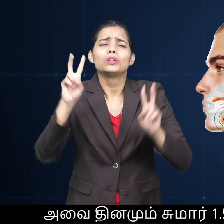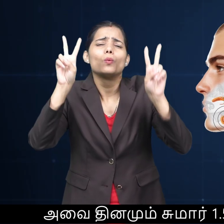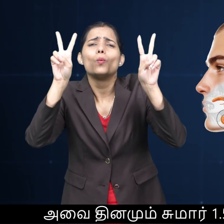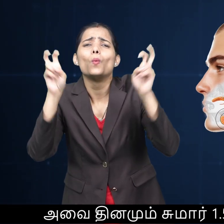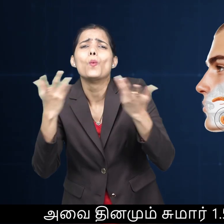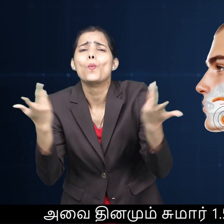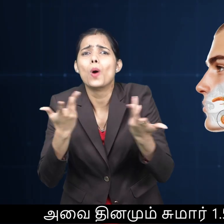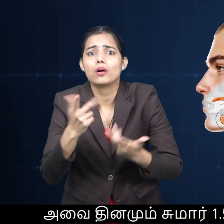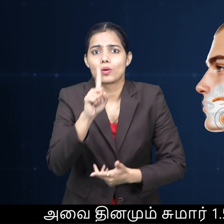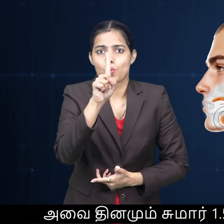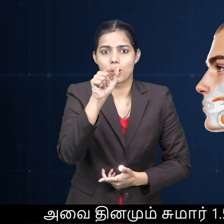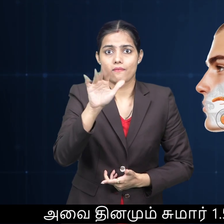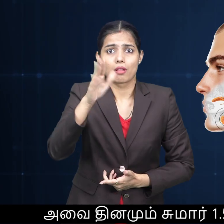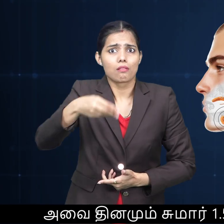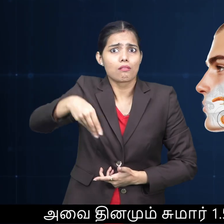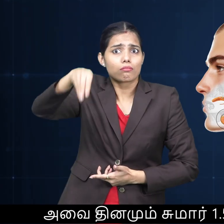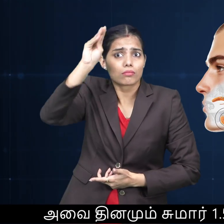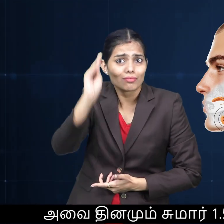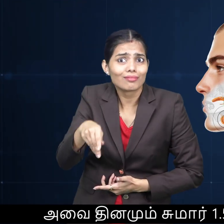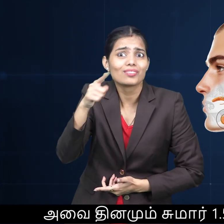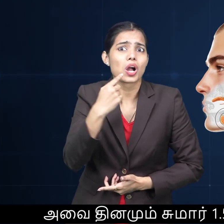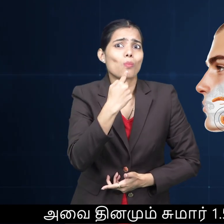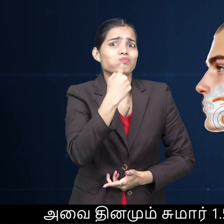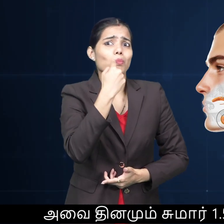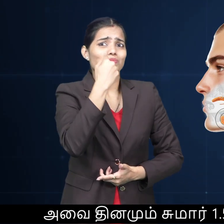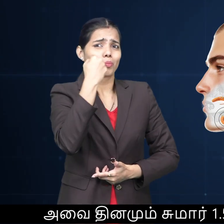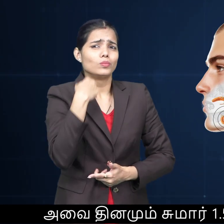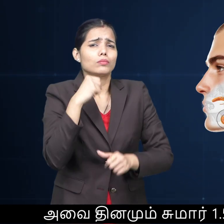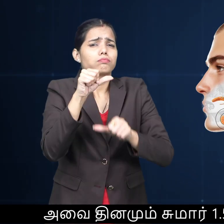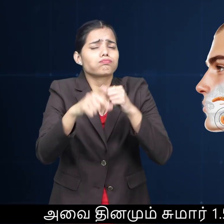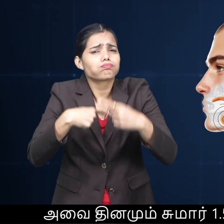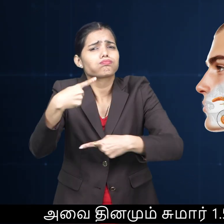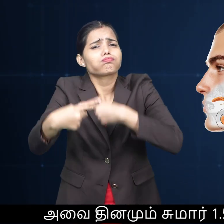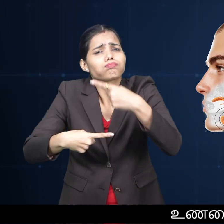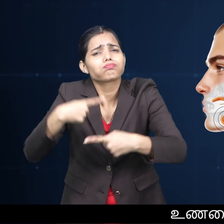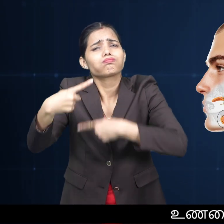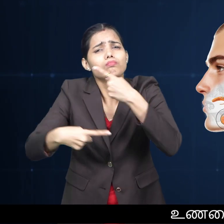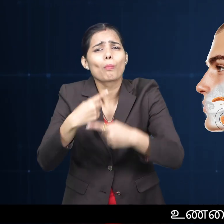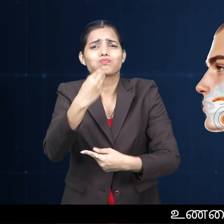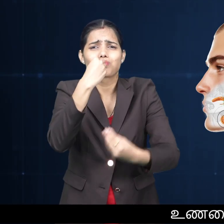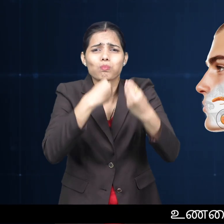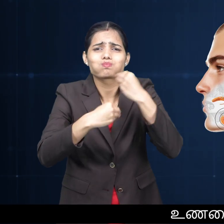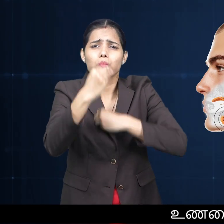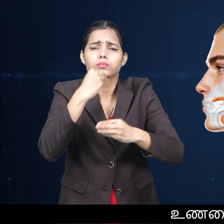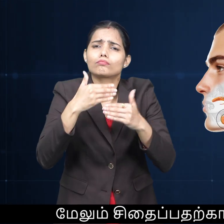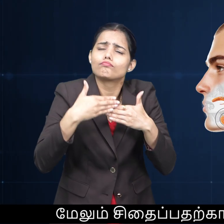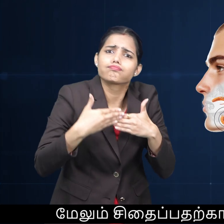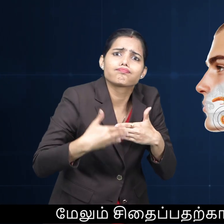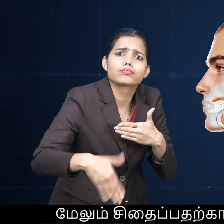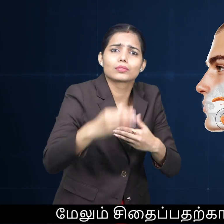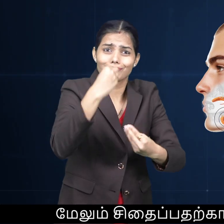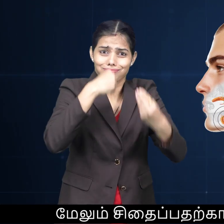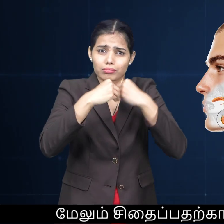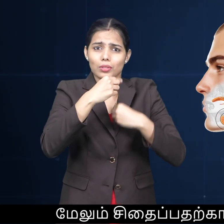அவை தினமும் சுமார் 1.5 லிட்டர் உமிழ்நீரை சுரக்கின்றன. இது உணவை